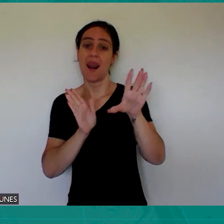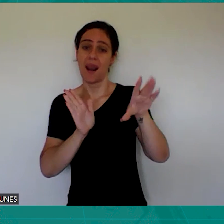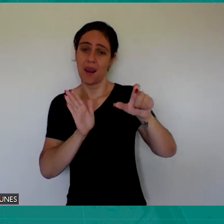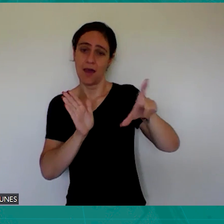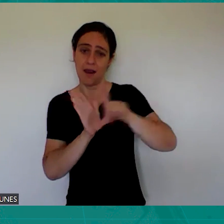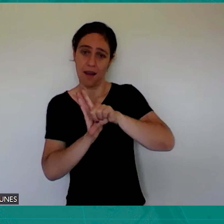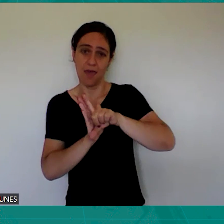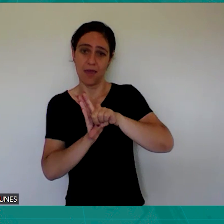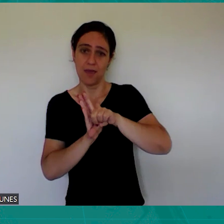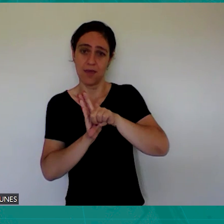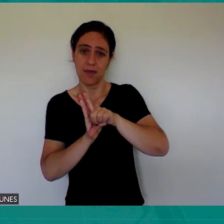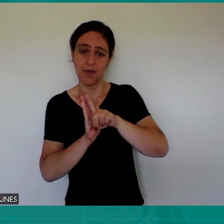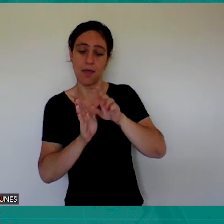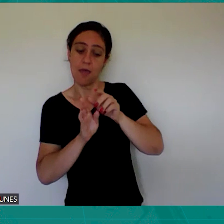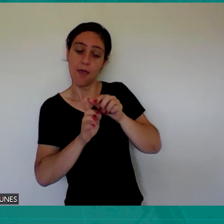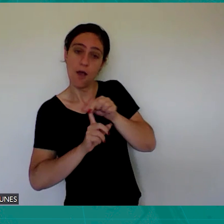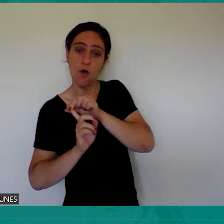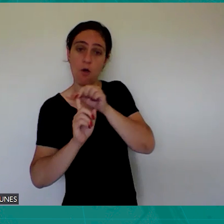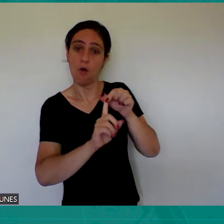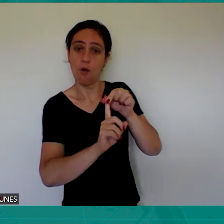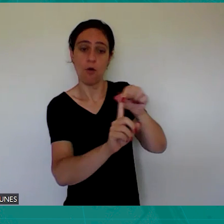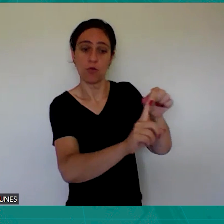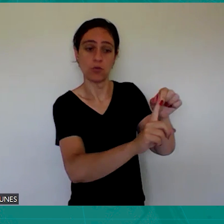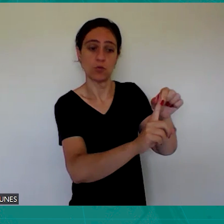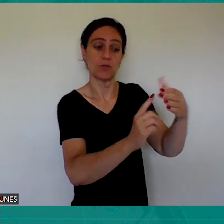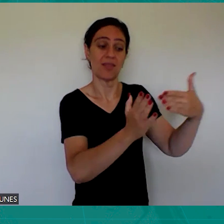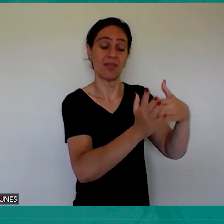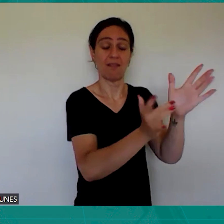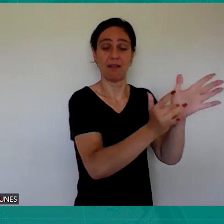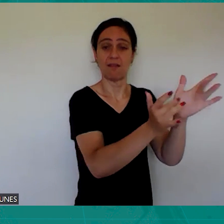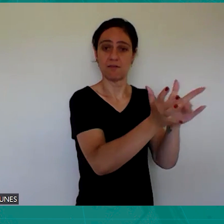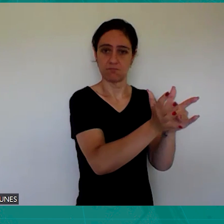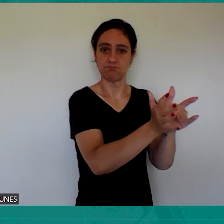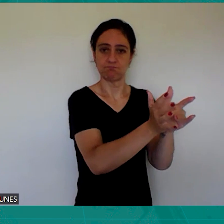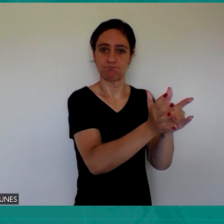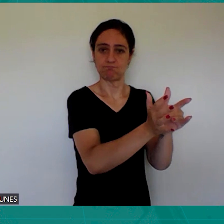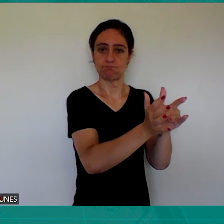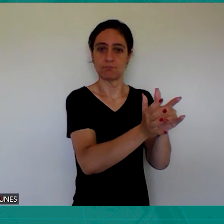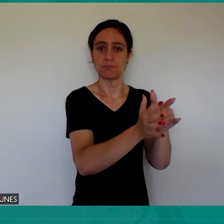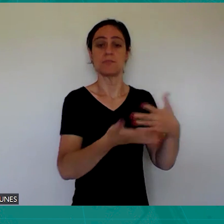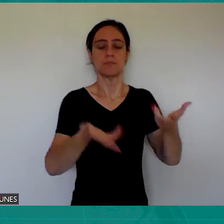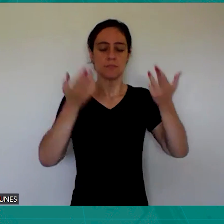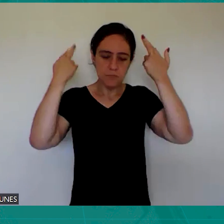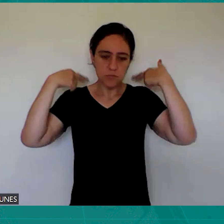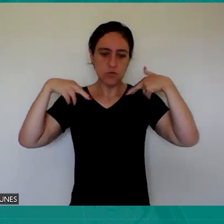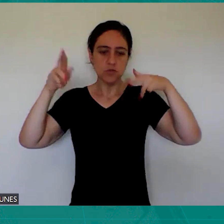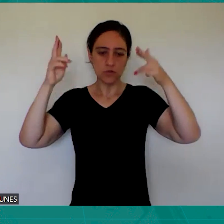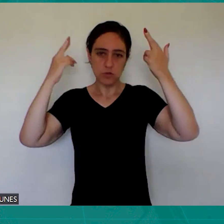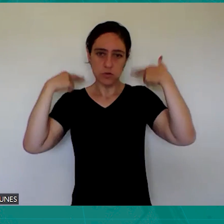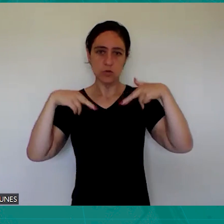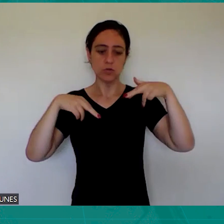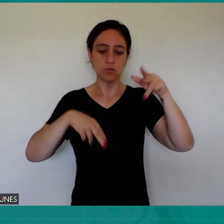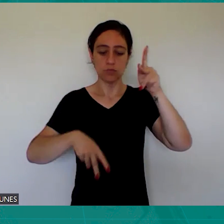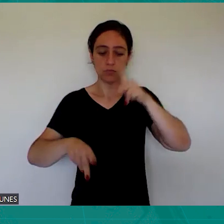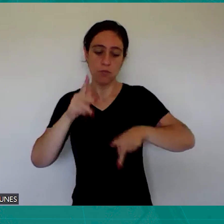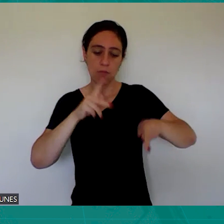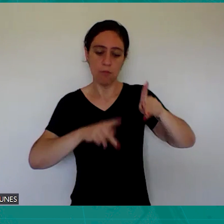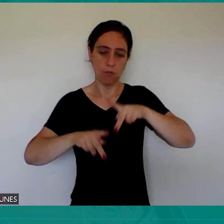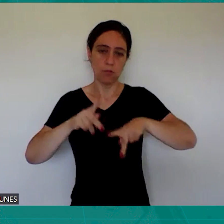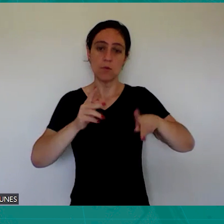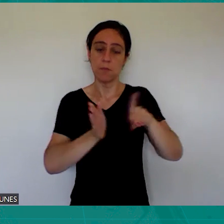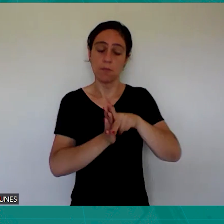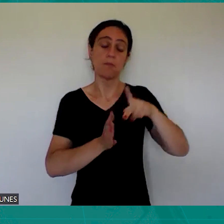veio aqui para conduzir essas ovelhas que são suas, para fora